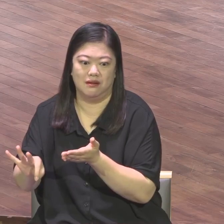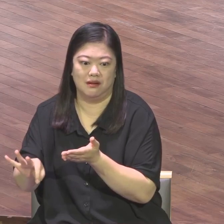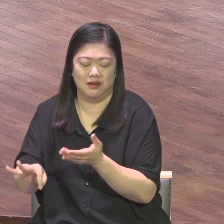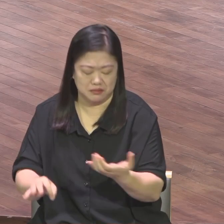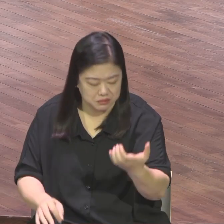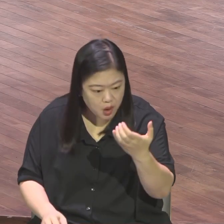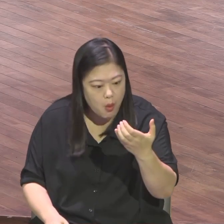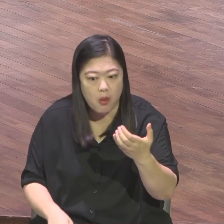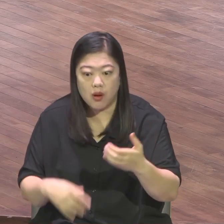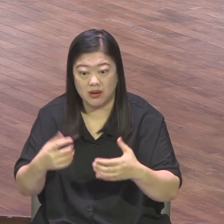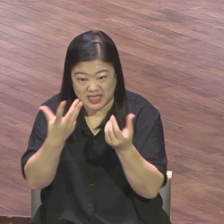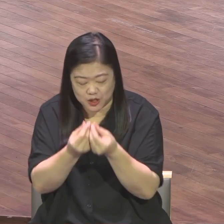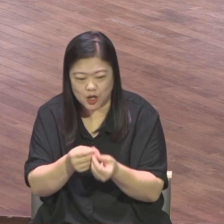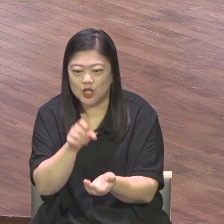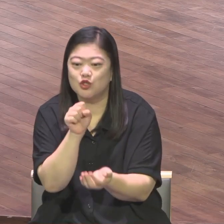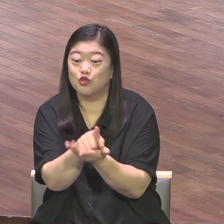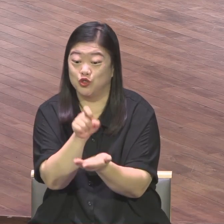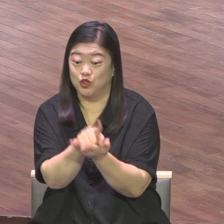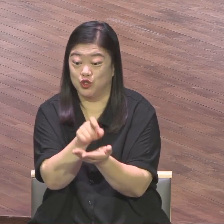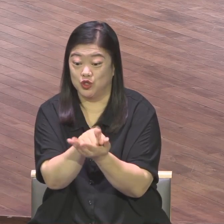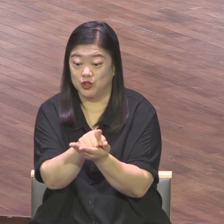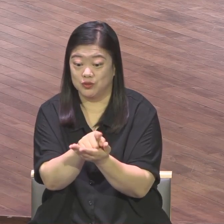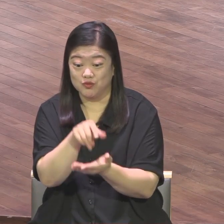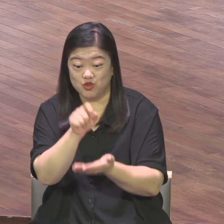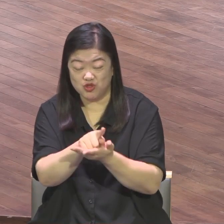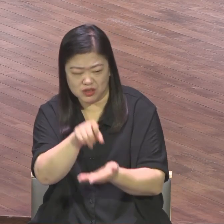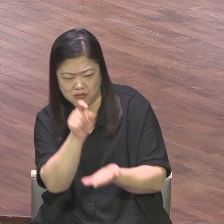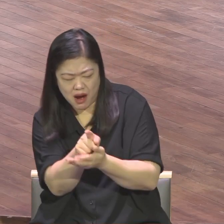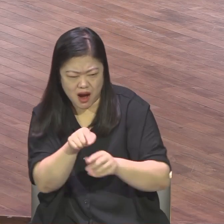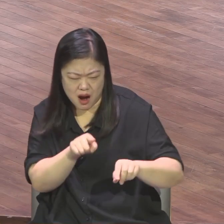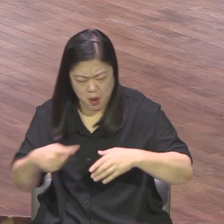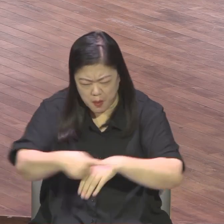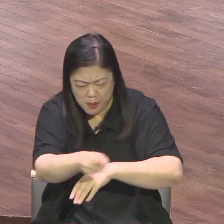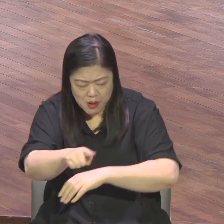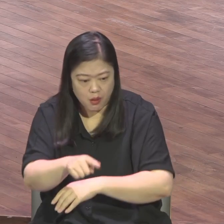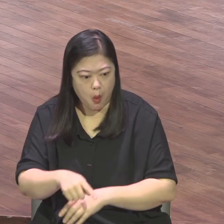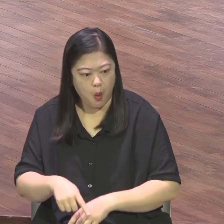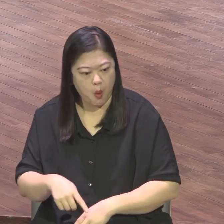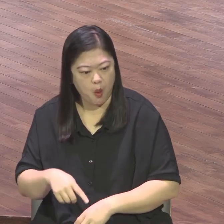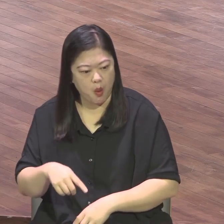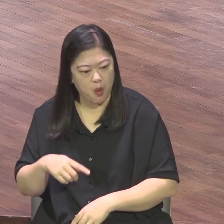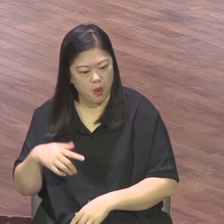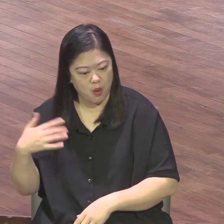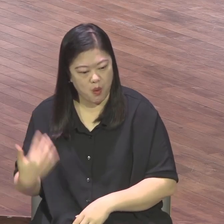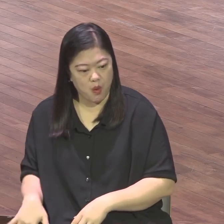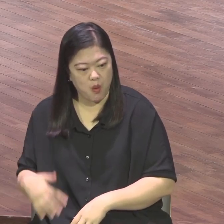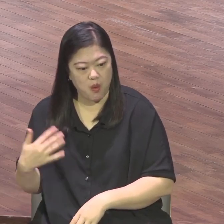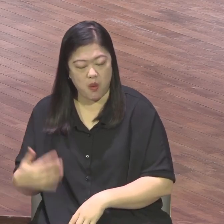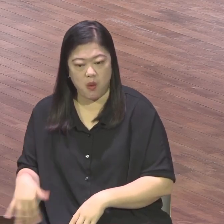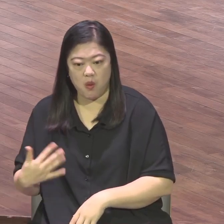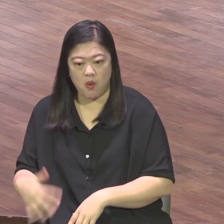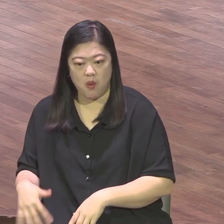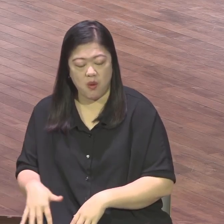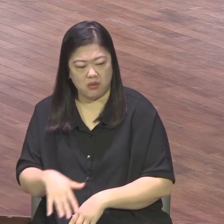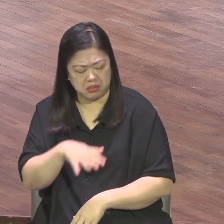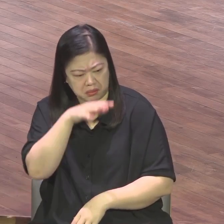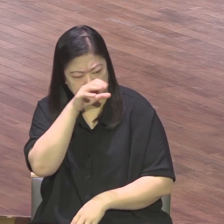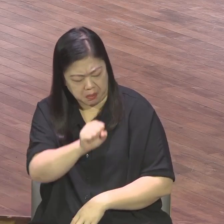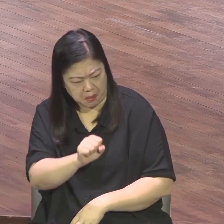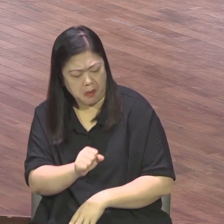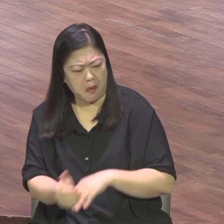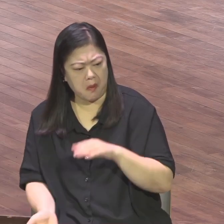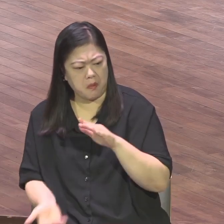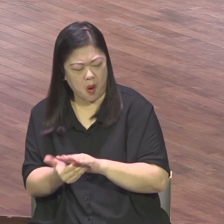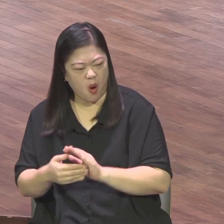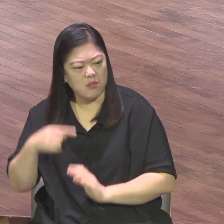사람 폼 좋다 가니요 폼 미쳤다 그래. 저 사람 스타일 미쳤다